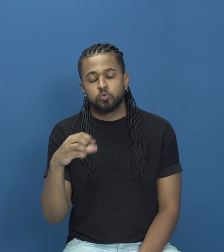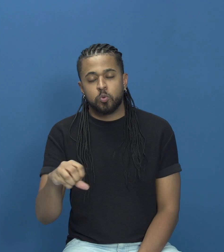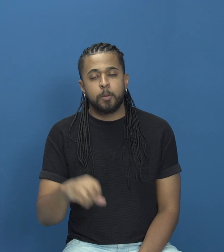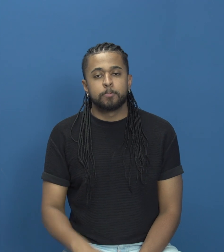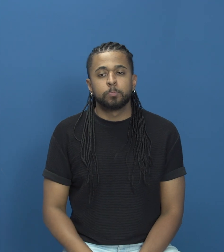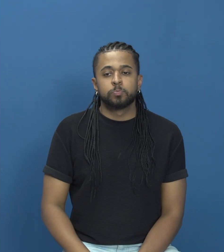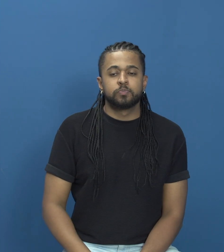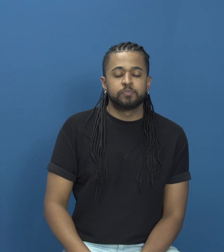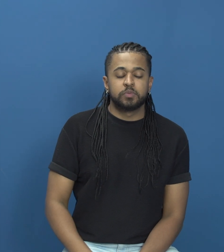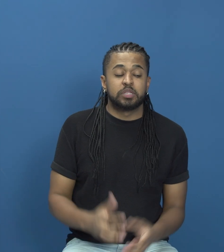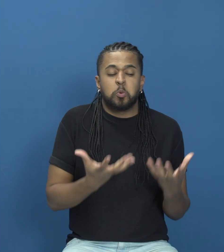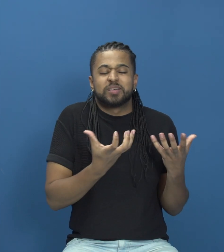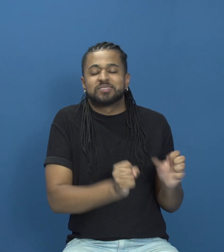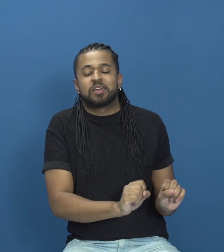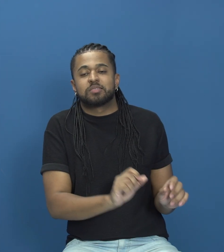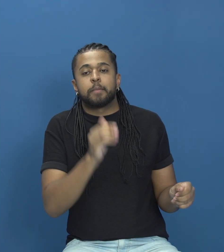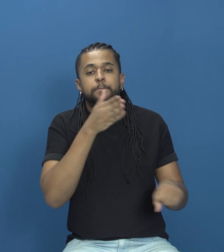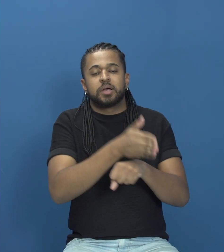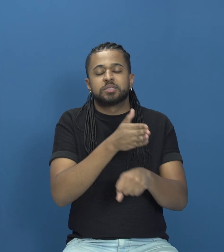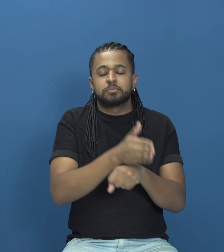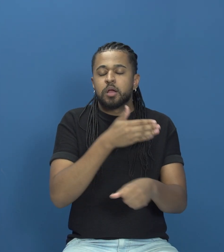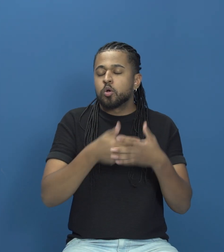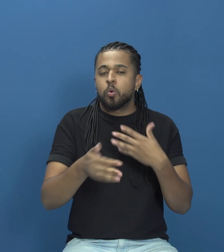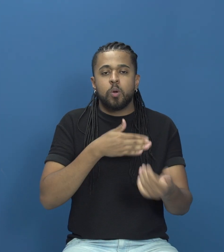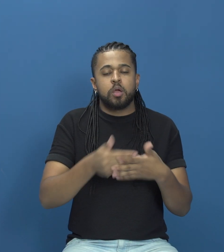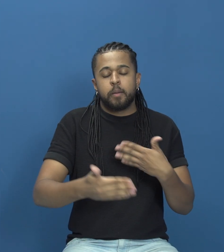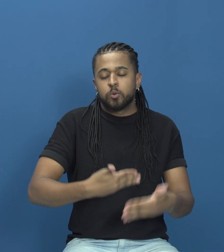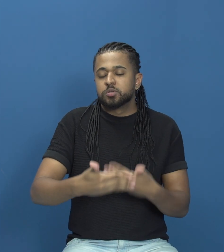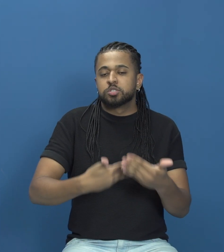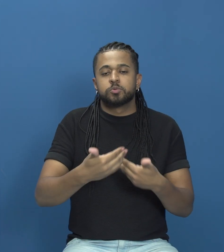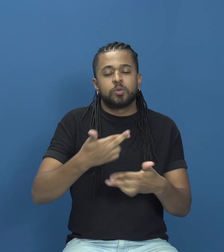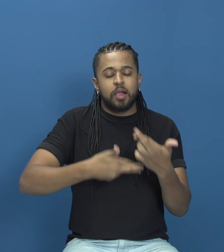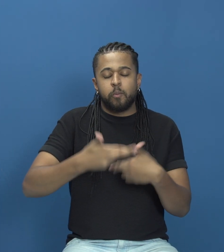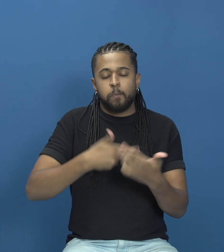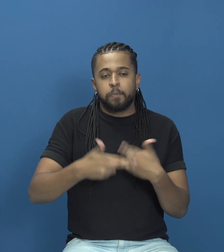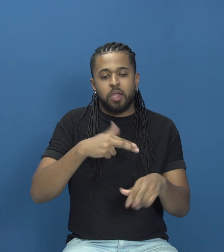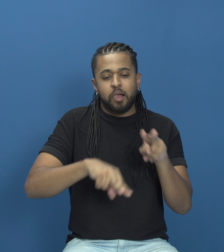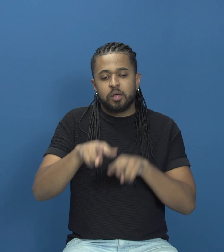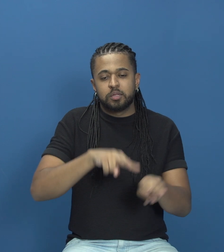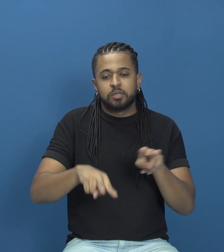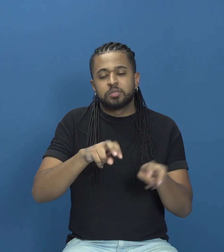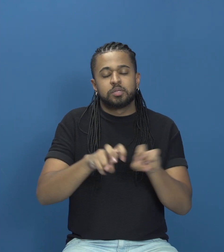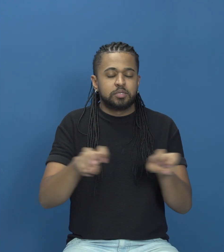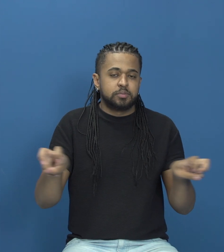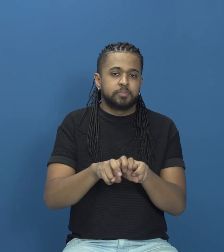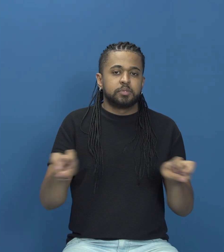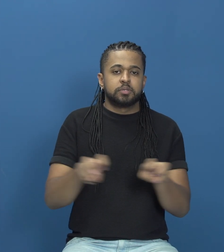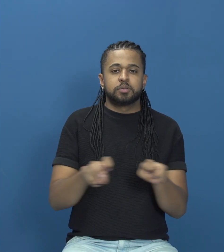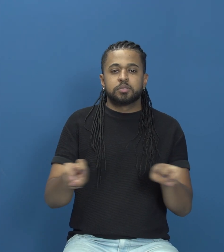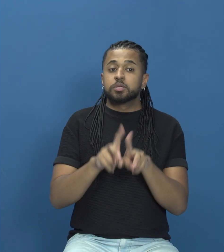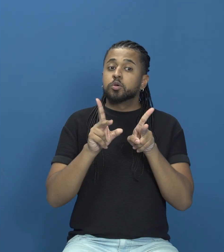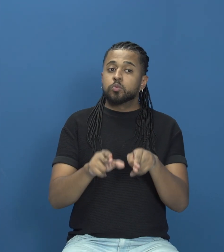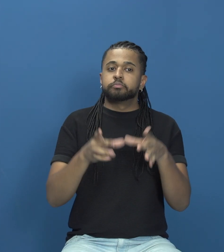14.2.9. Se recusar a participar de qualquer procedimento relacionado às análises das bancas,